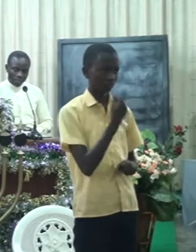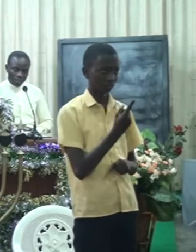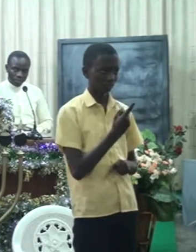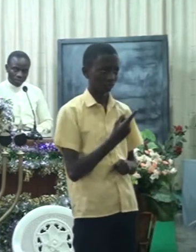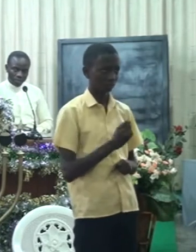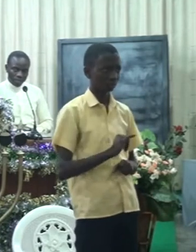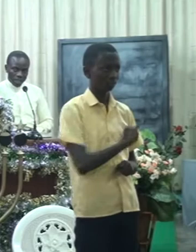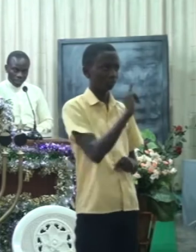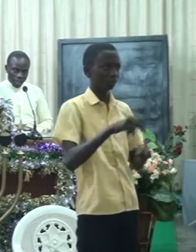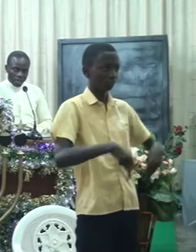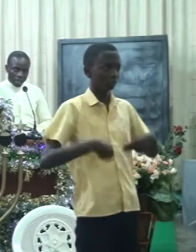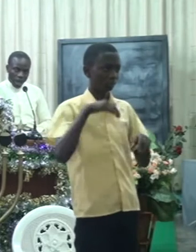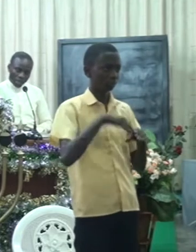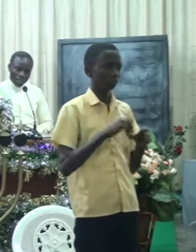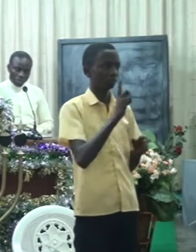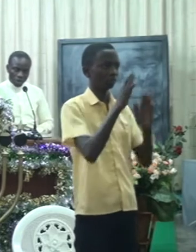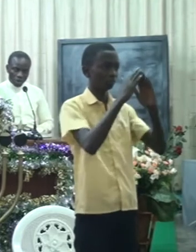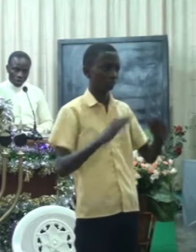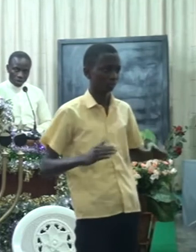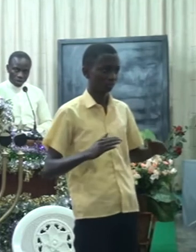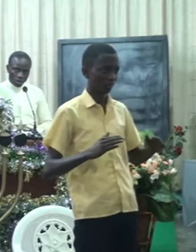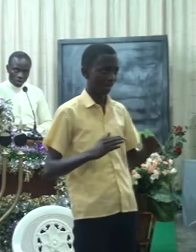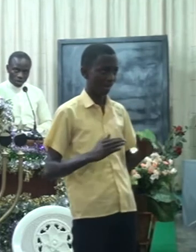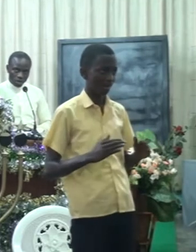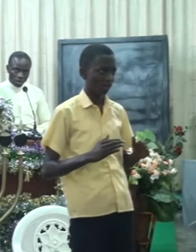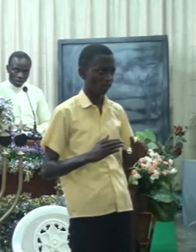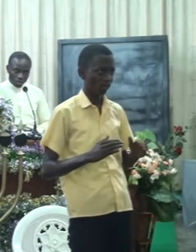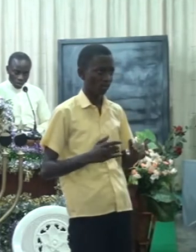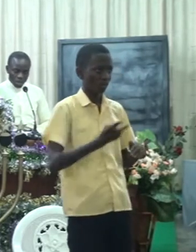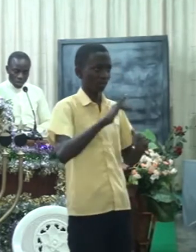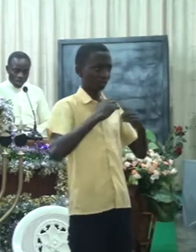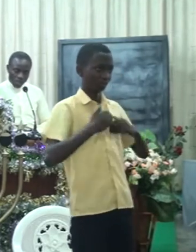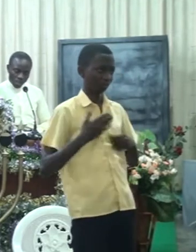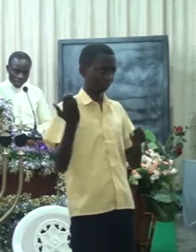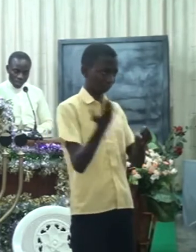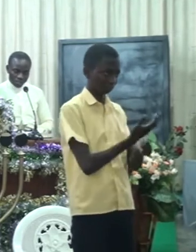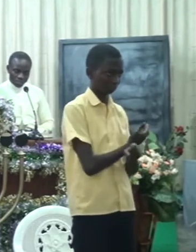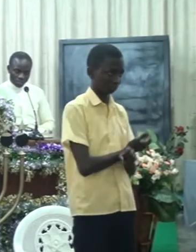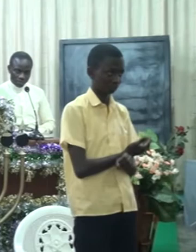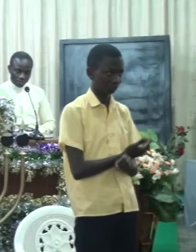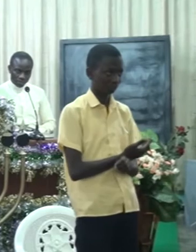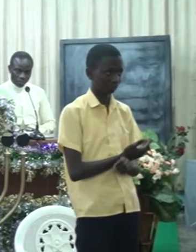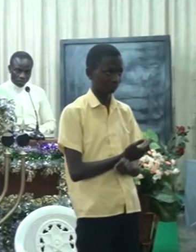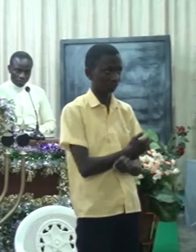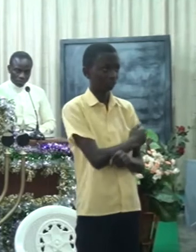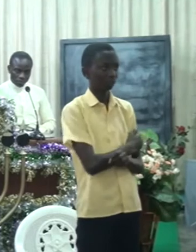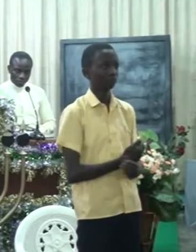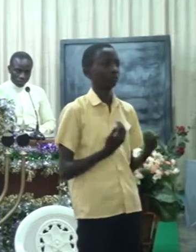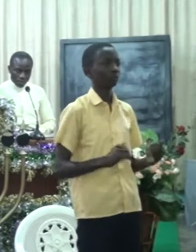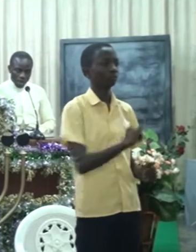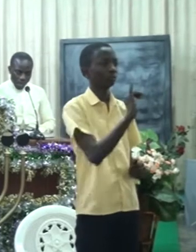dit. Niliishi mu nyumba. J'ai habité dans une maison. Alinifukuzaka. Il m'avait chassé. Mais sasa